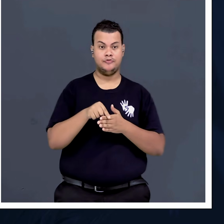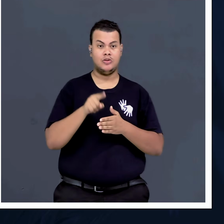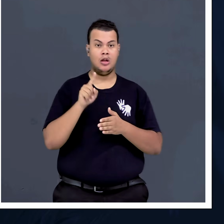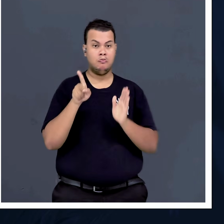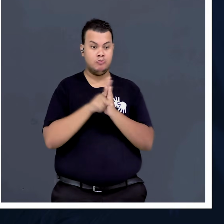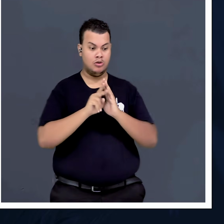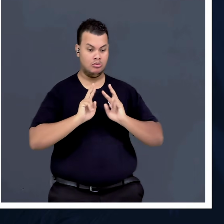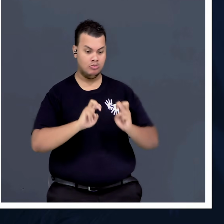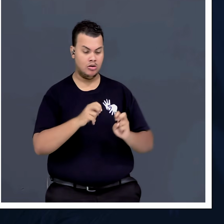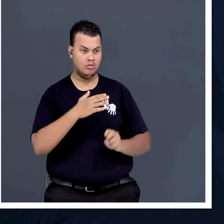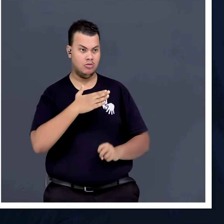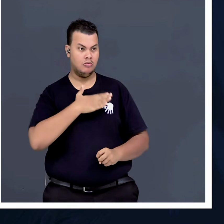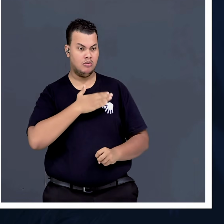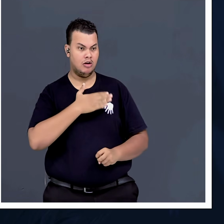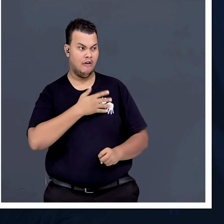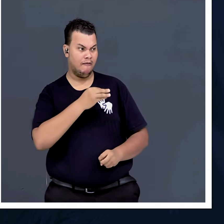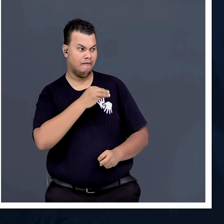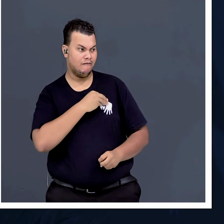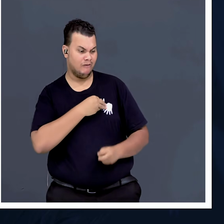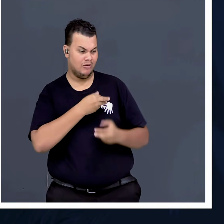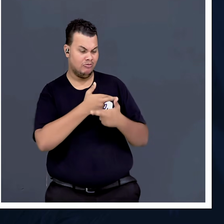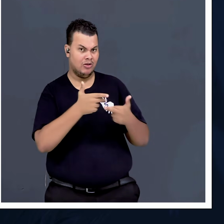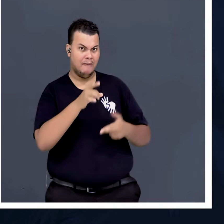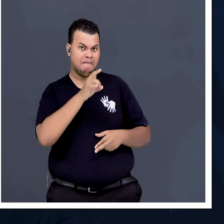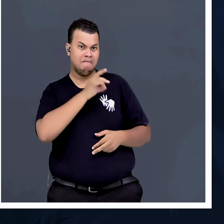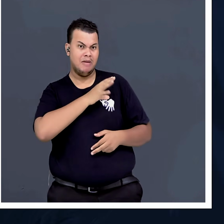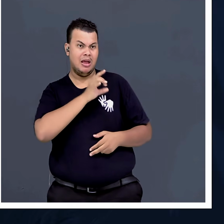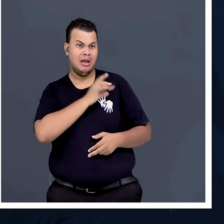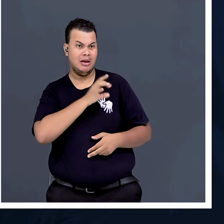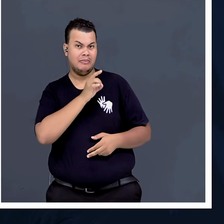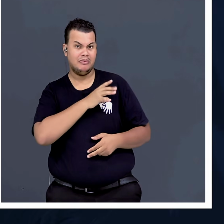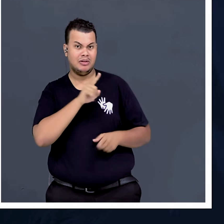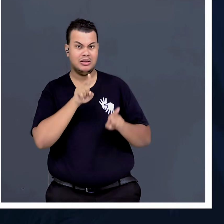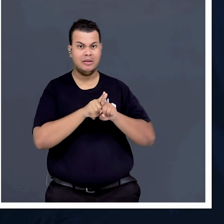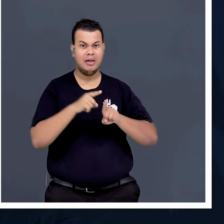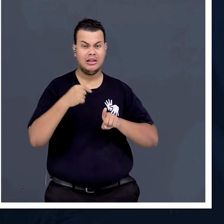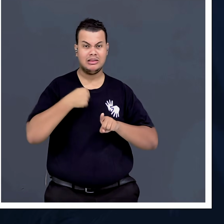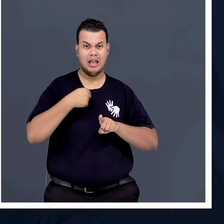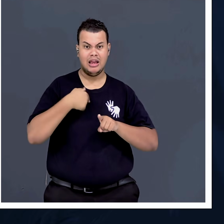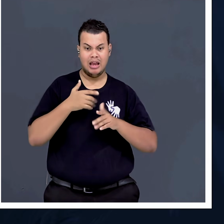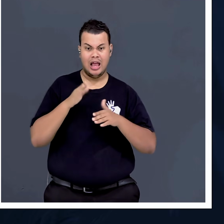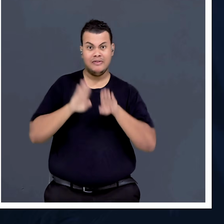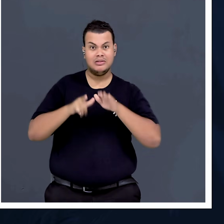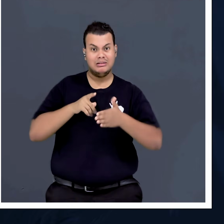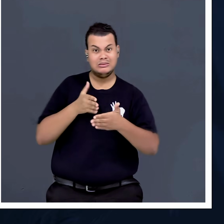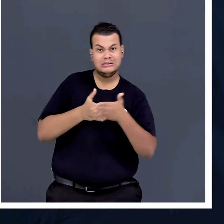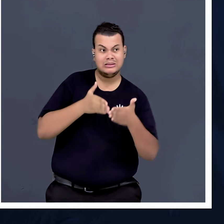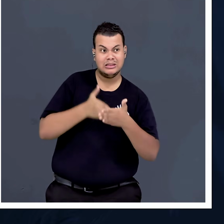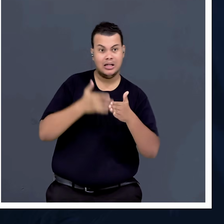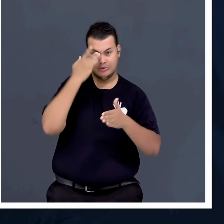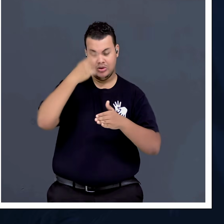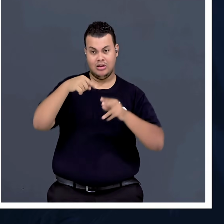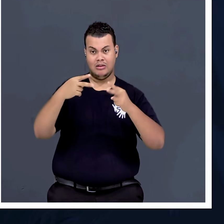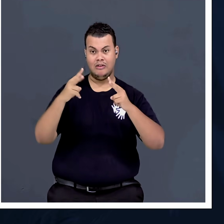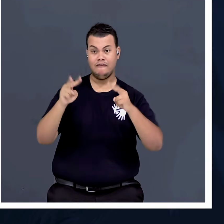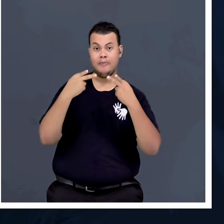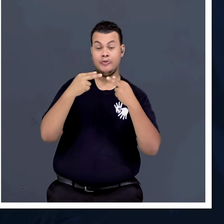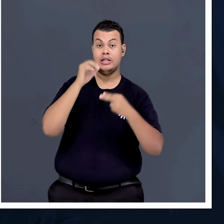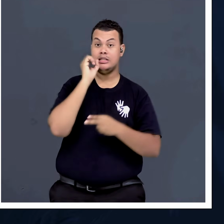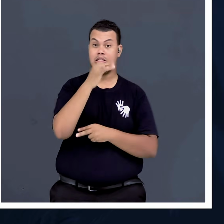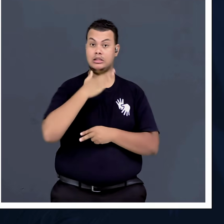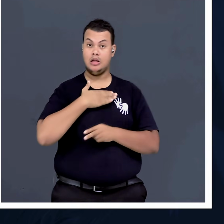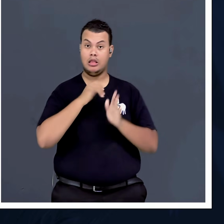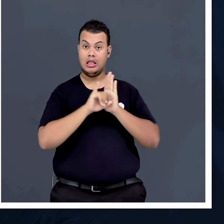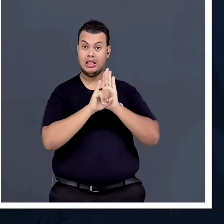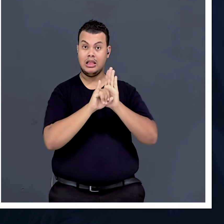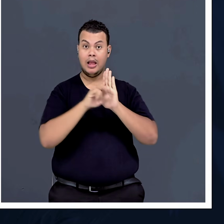nossas fraquezas, em nossas falhas, em nossos medos, em nossas capacidades limitadas. Quando a nossa identidade,